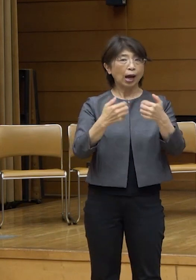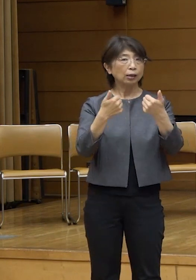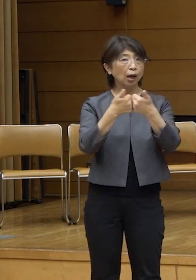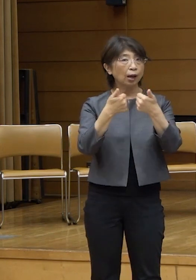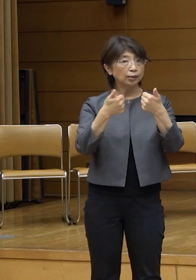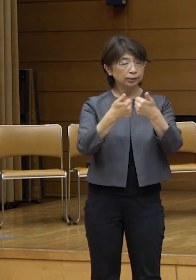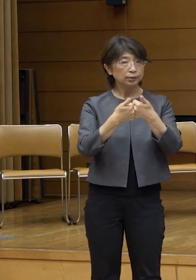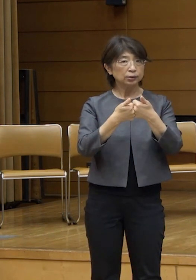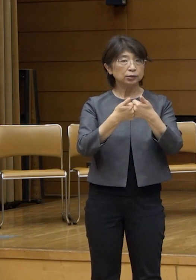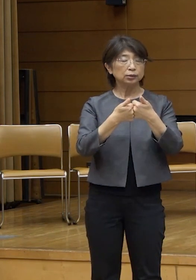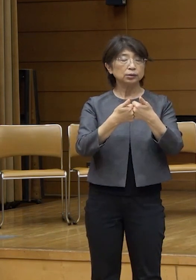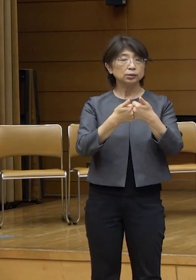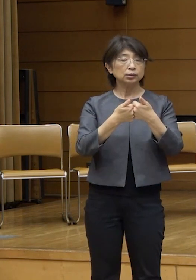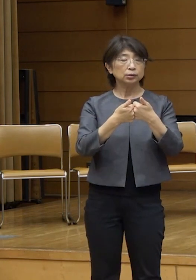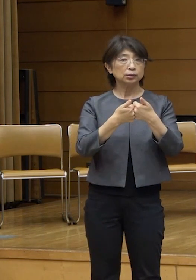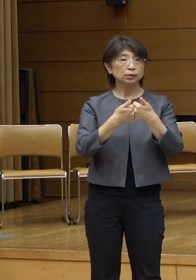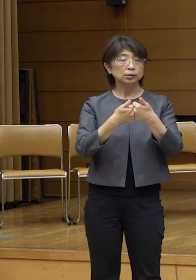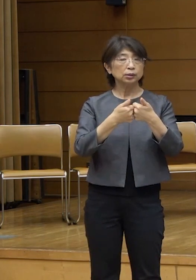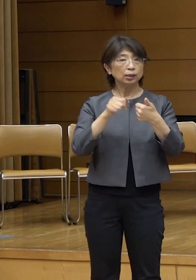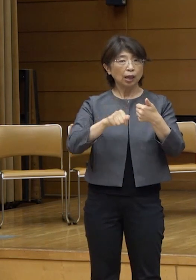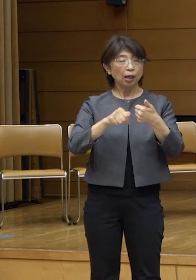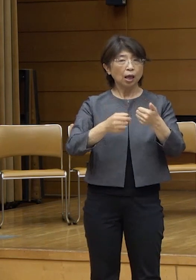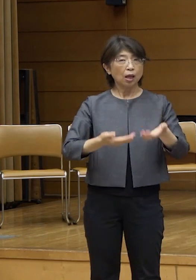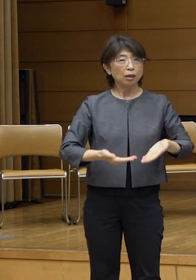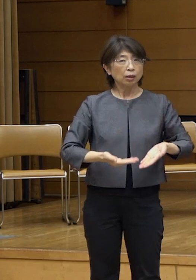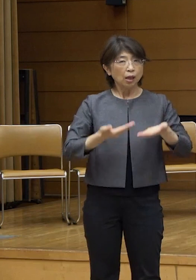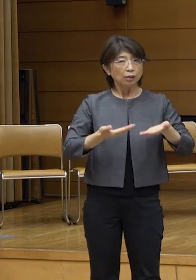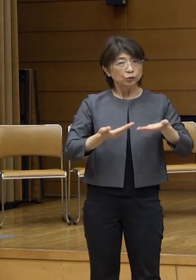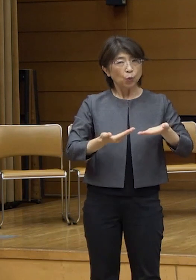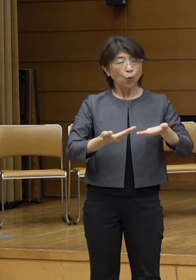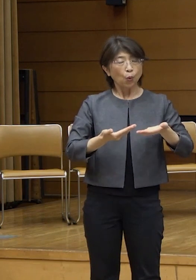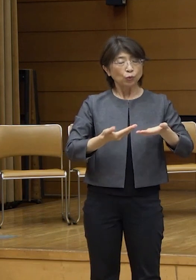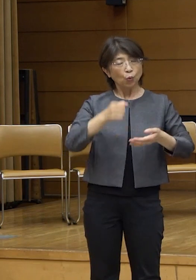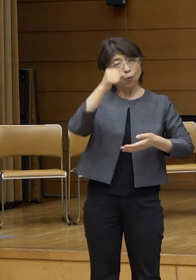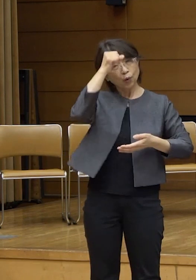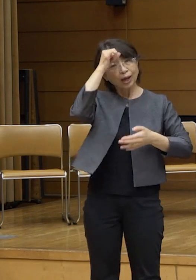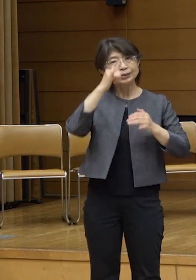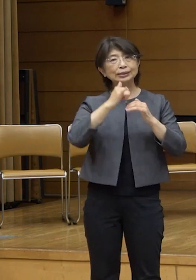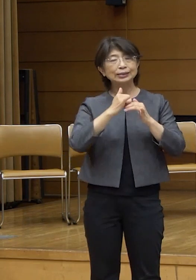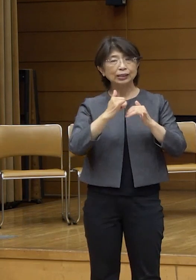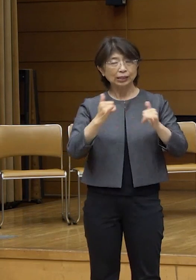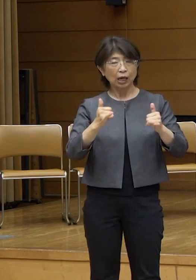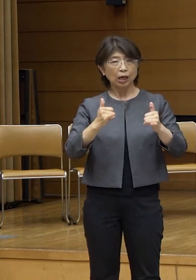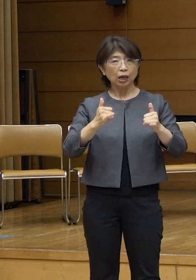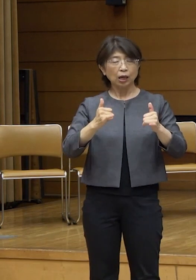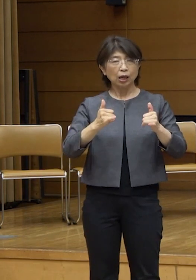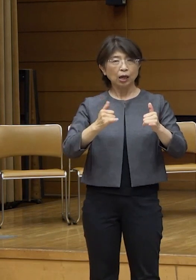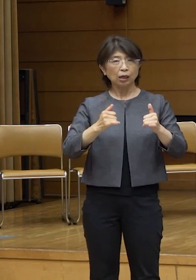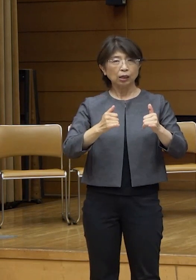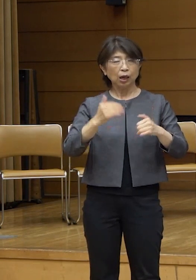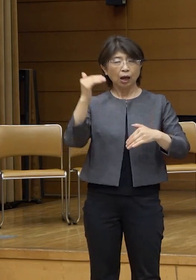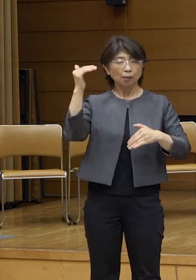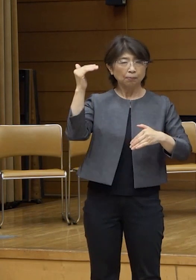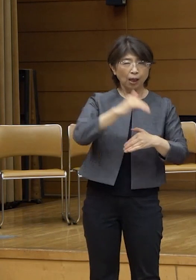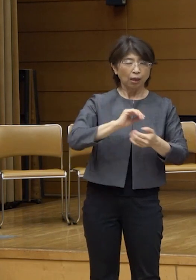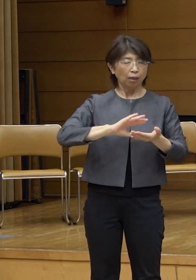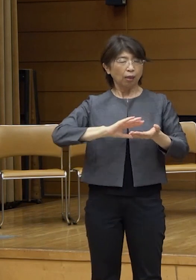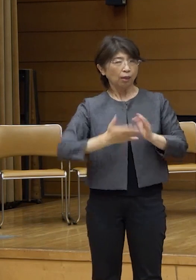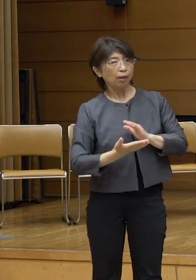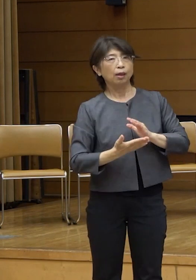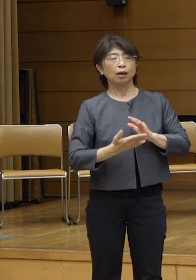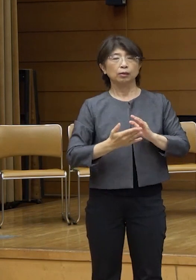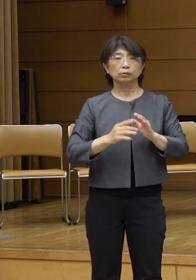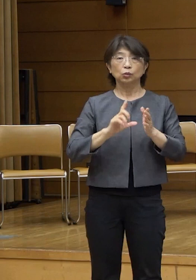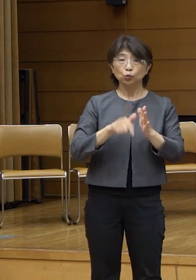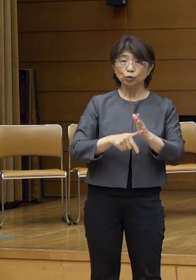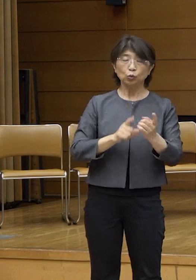に、軽症の患者さんが、容体が急変された時の、まあ、対応というか、